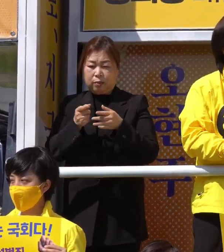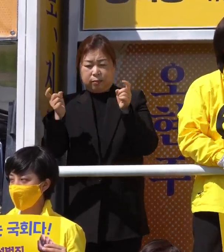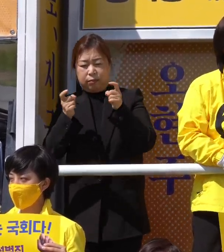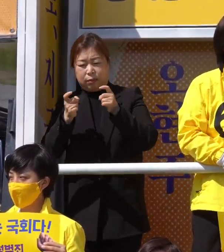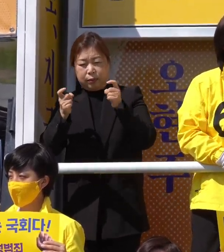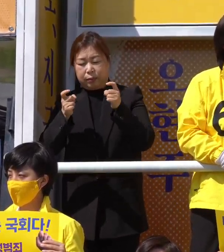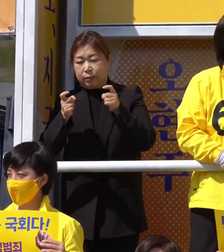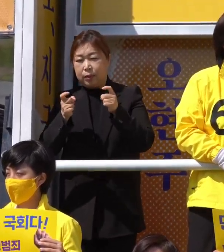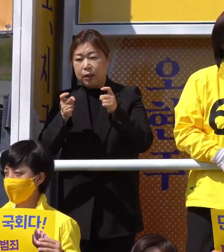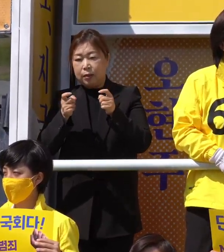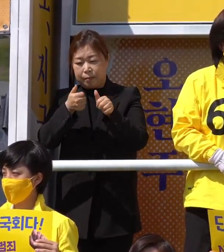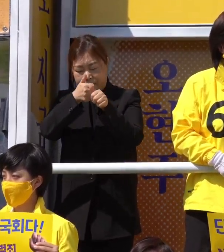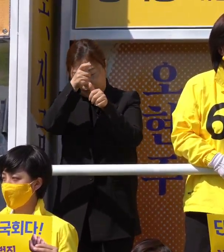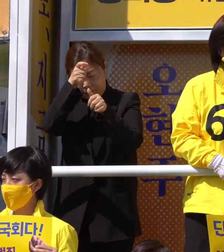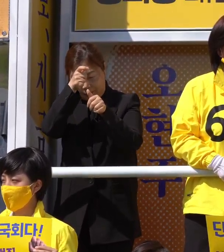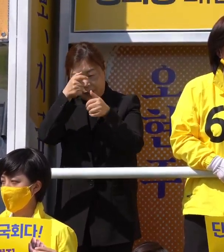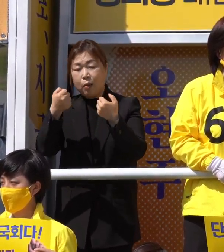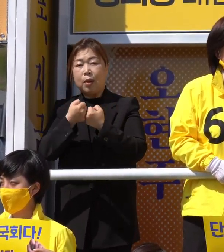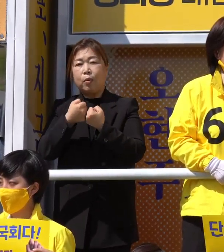몸부림해온 정당입니다, 여러분.